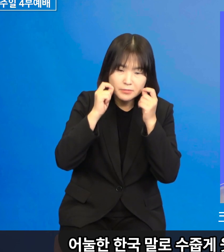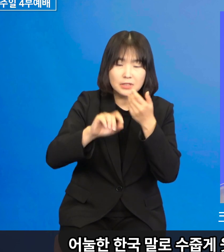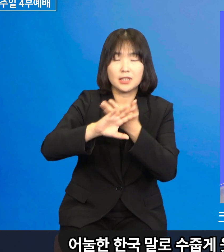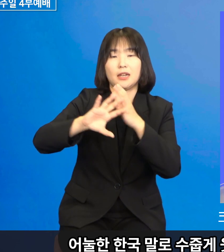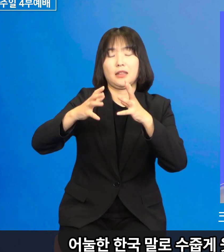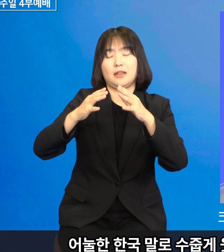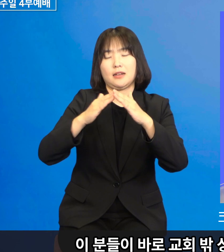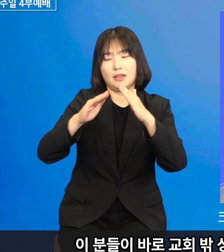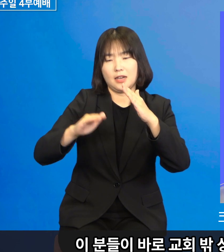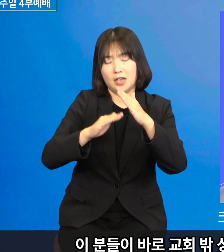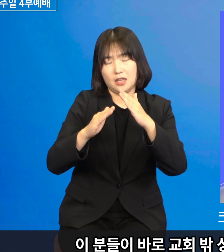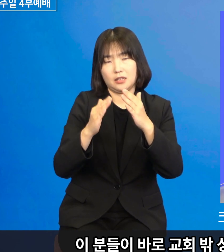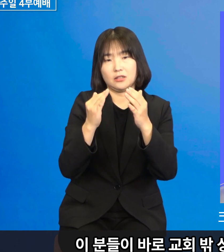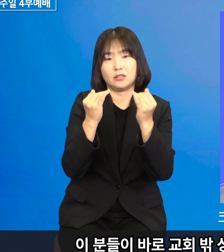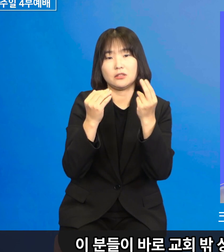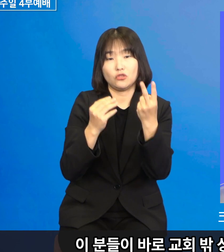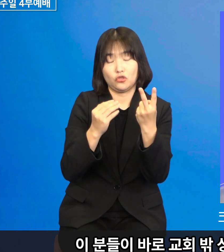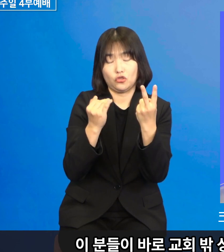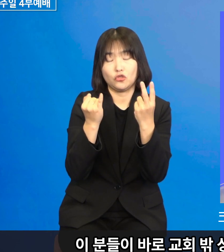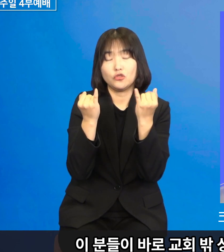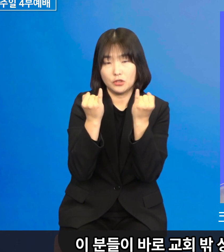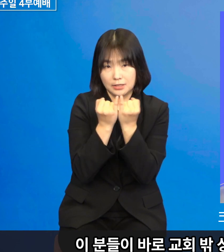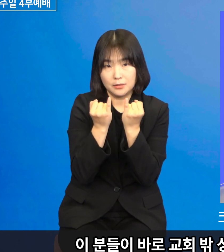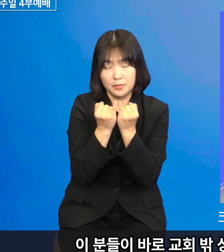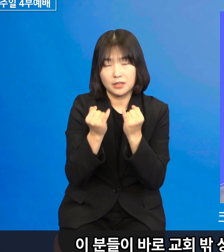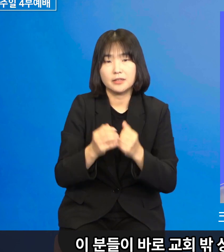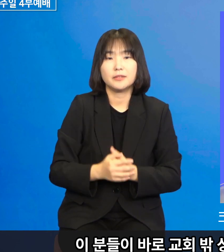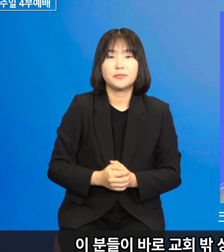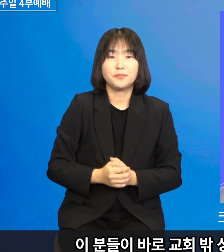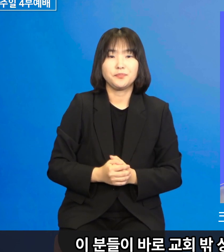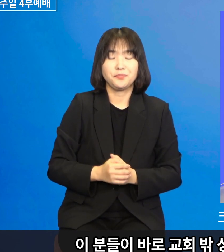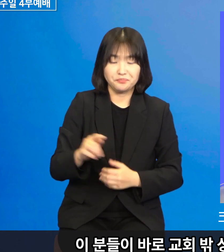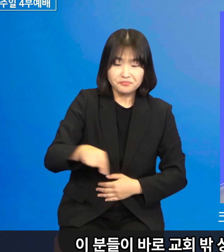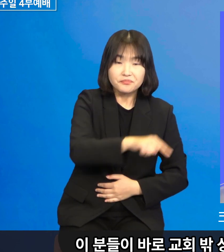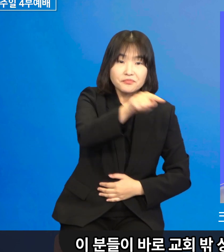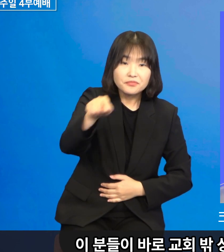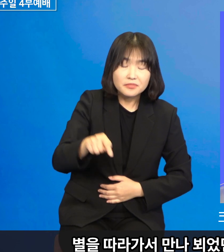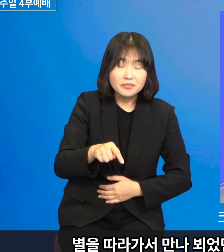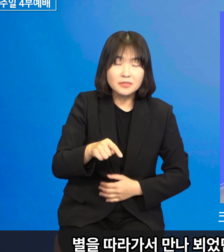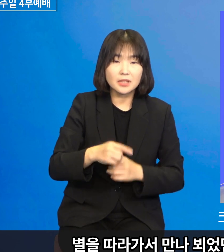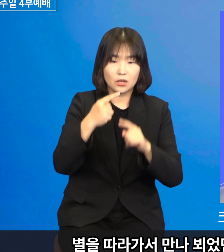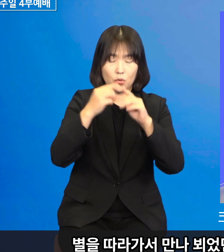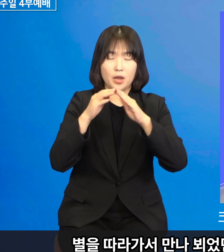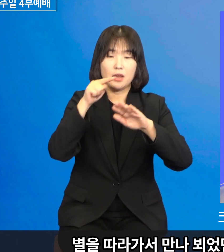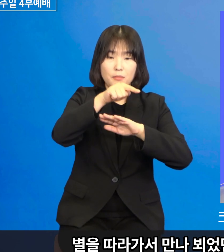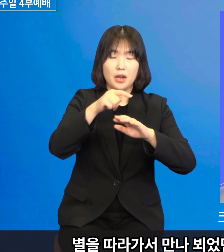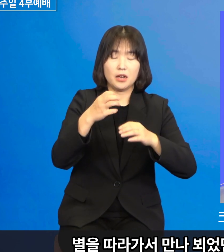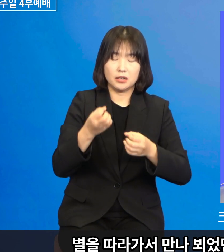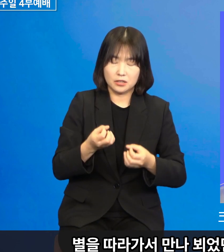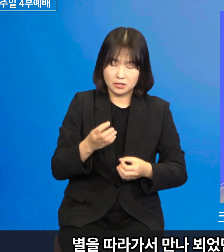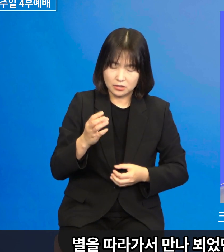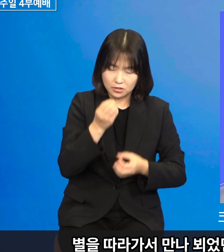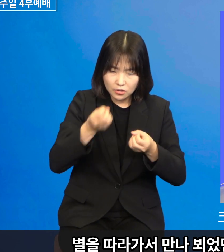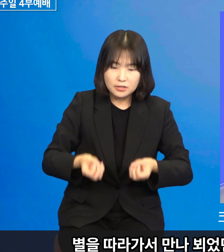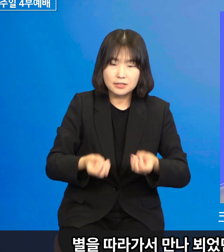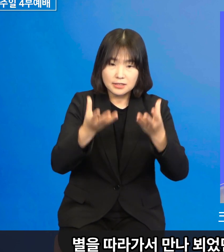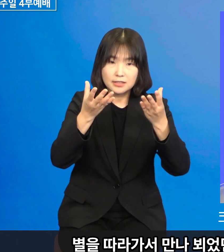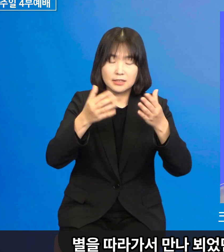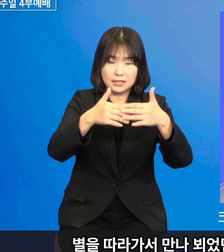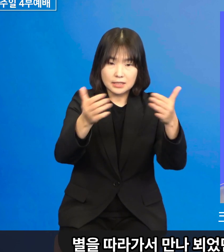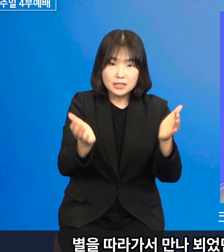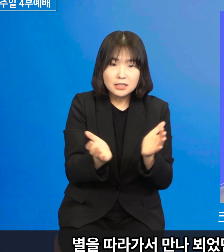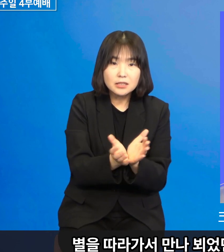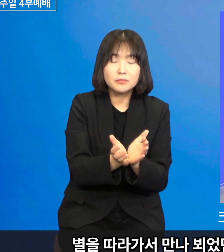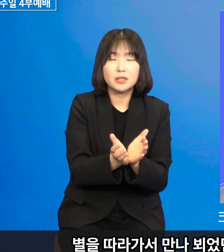자매들. 이분들이 바로 교회 밖 성탄절 팀에서 미리 찾아주신 별을 따라가서 만나 뵈었던